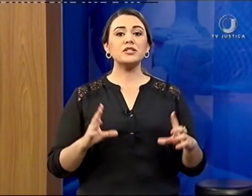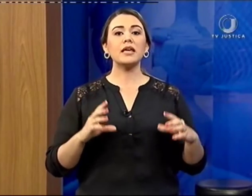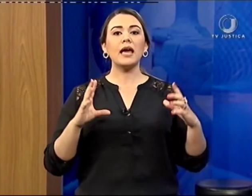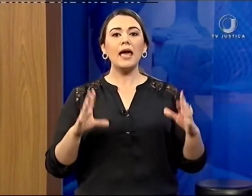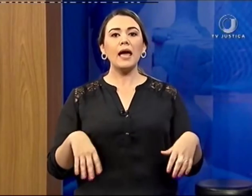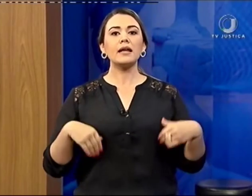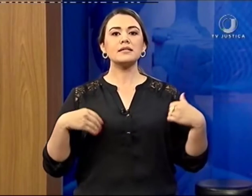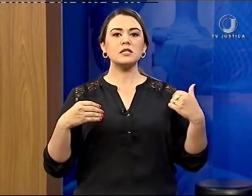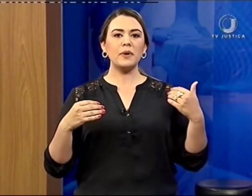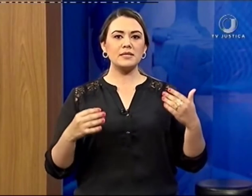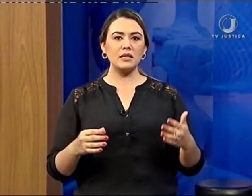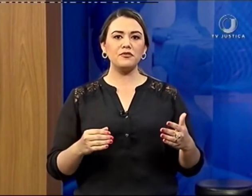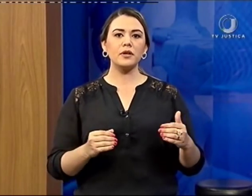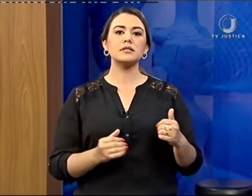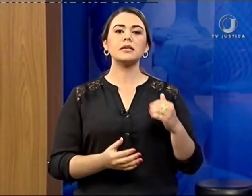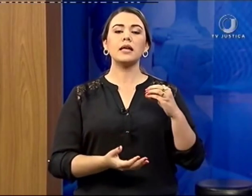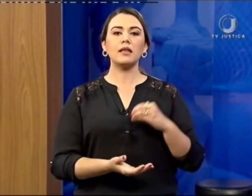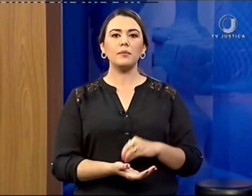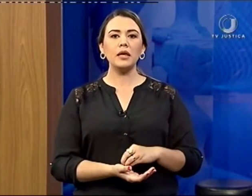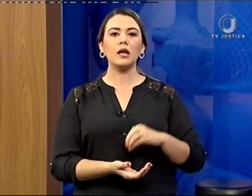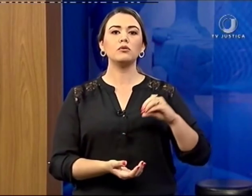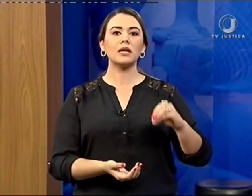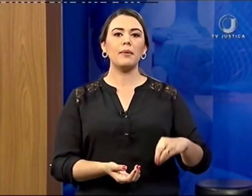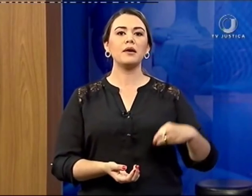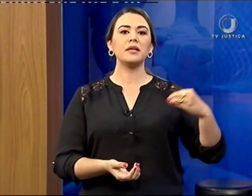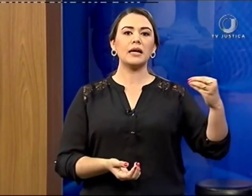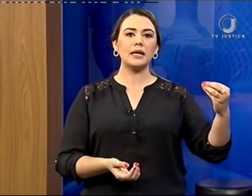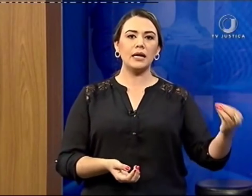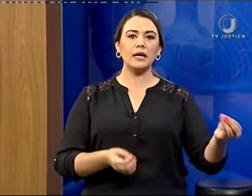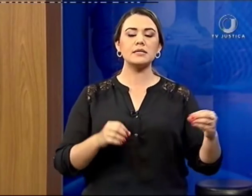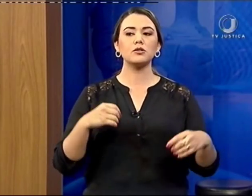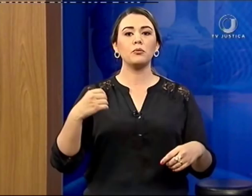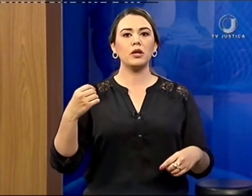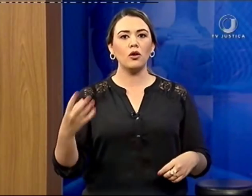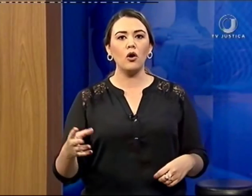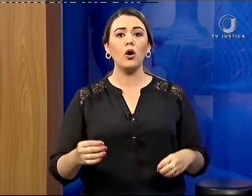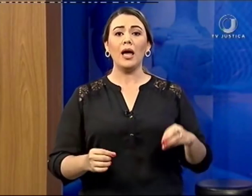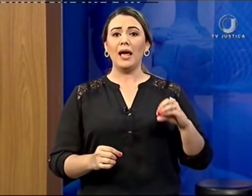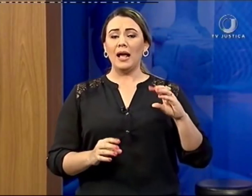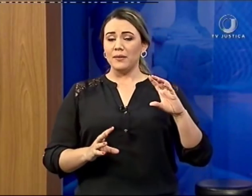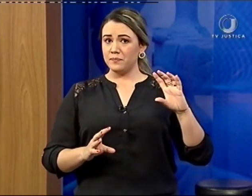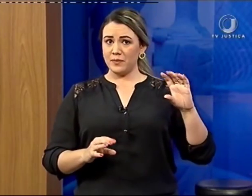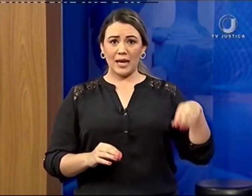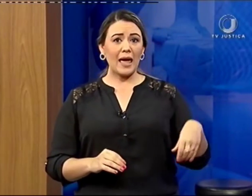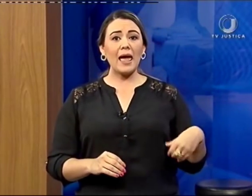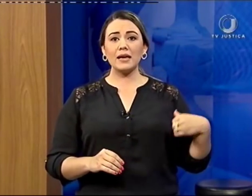tem regras específicas que determinam o trabalho da criança, do menor,